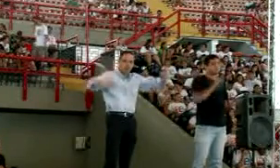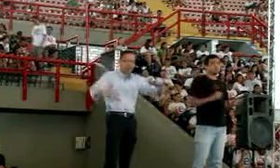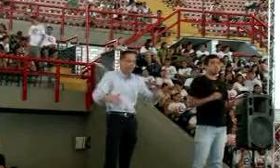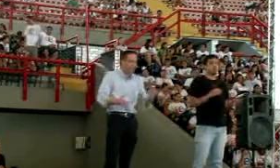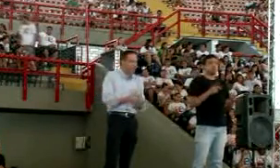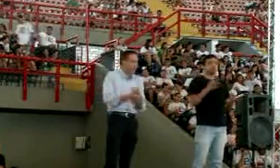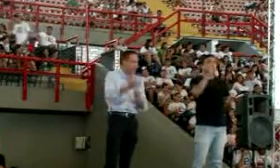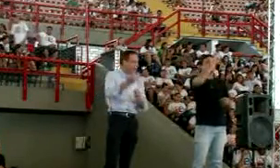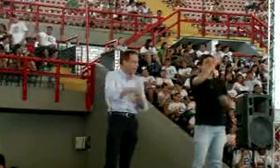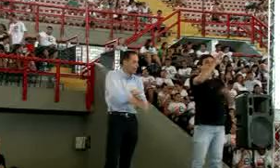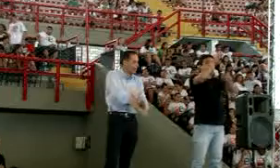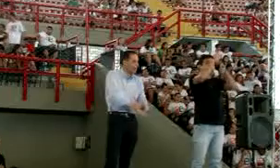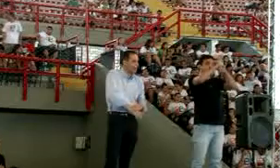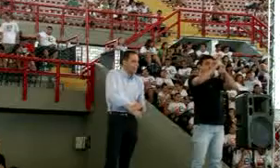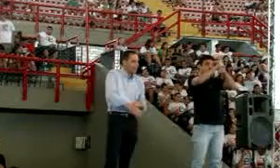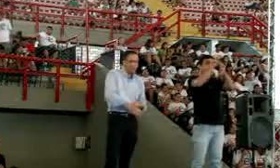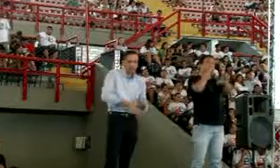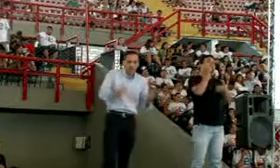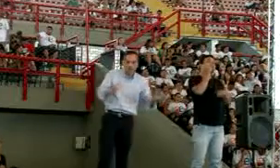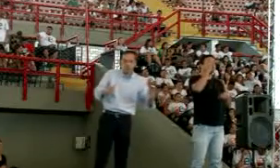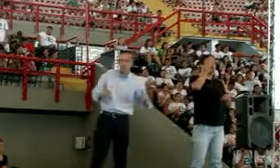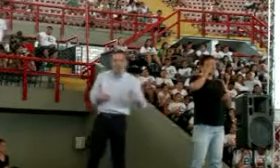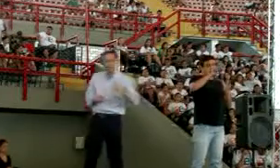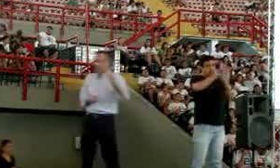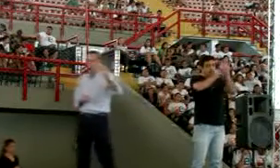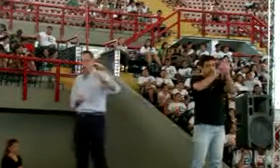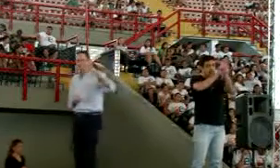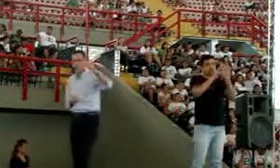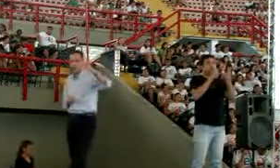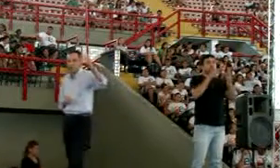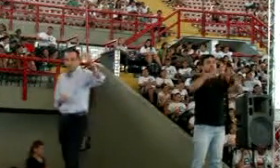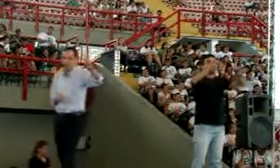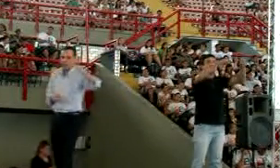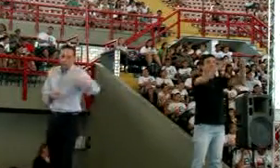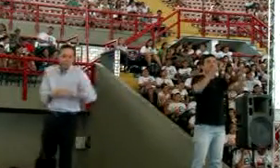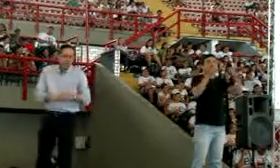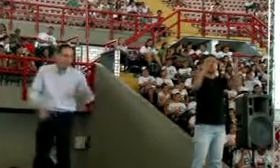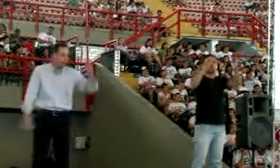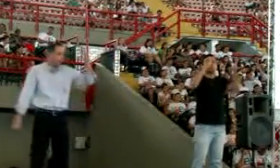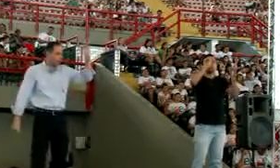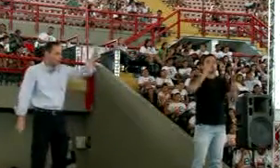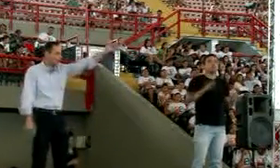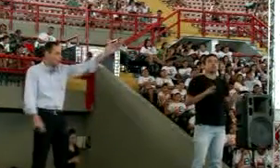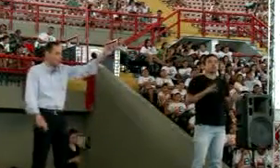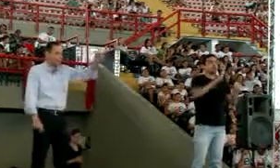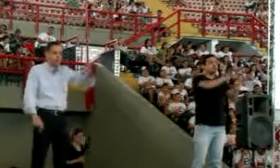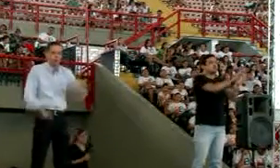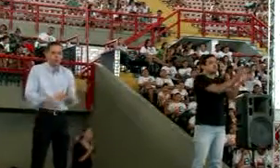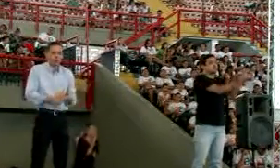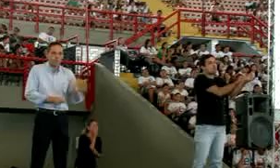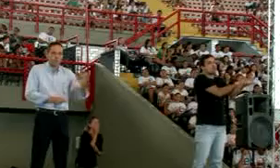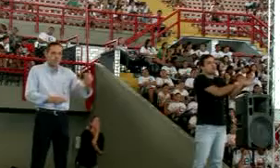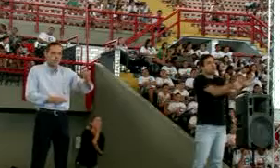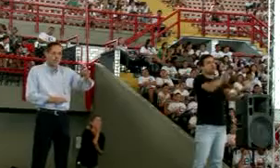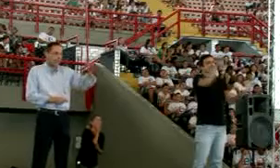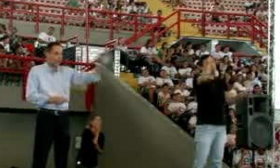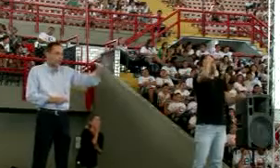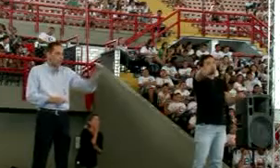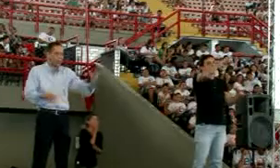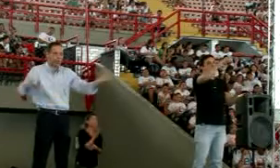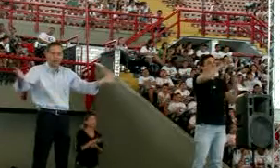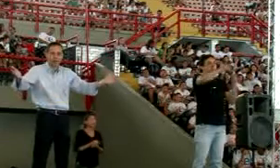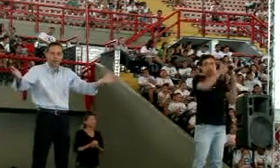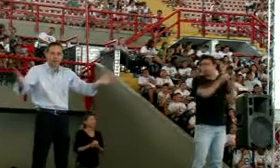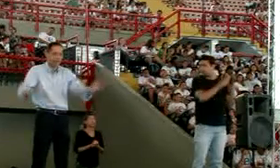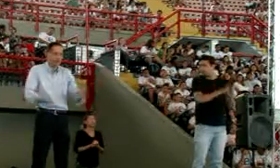Agora no Ceará, vamos fazer uma lei dessa? Bora, eu vou dar para vocês terra de graça, no meio do sertão, chove um mês sim,